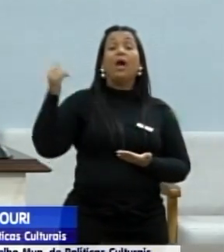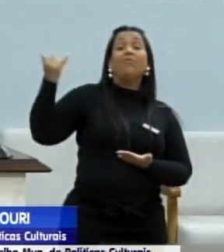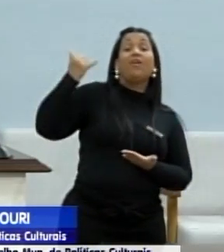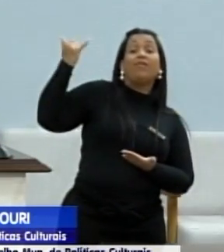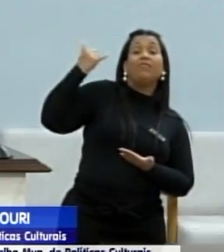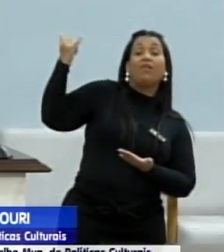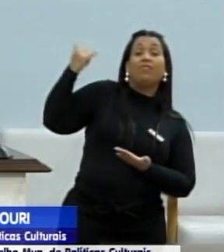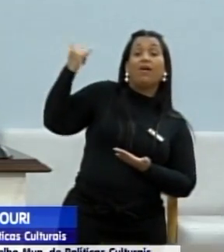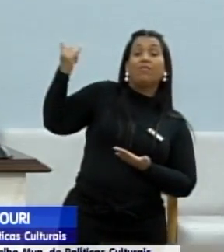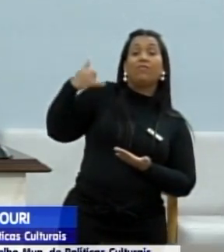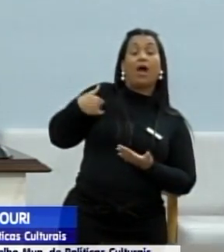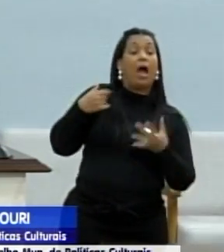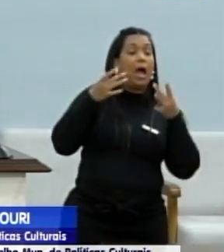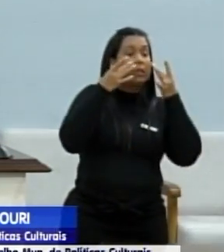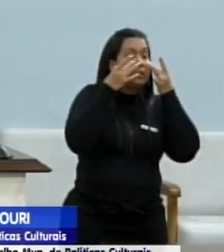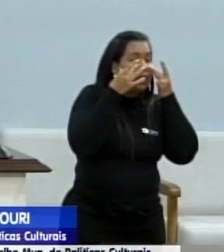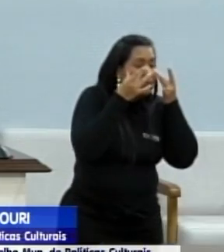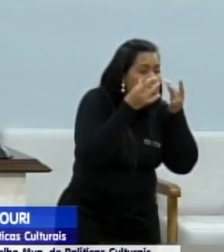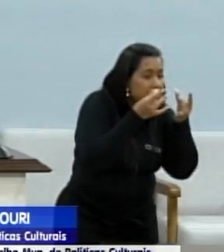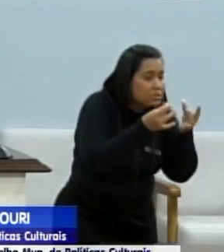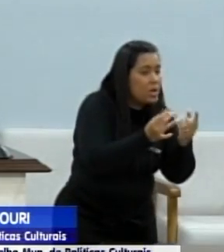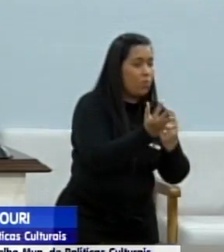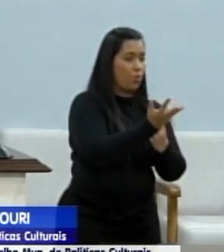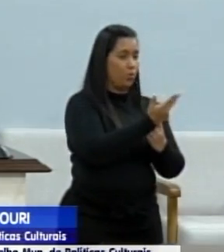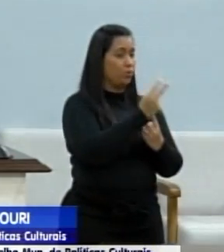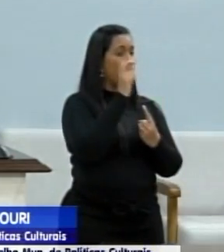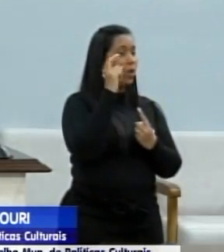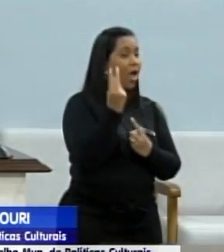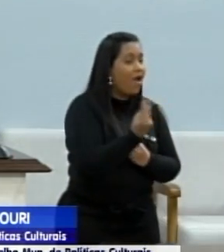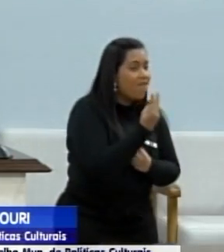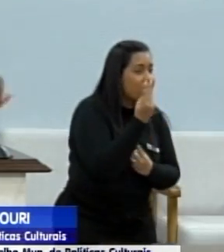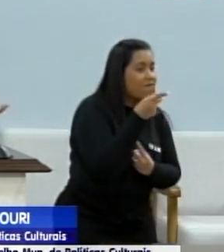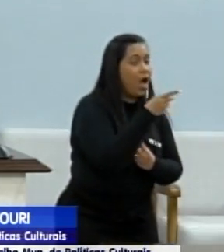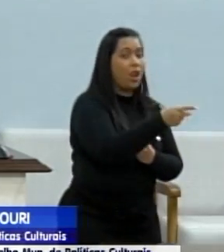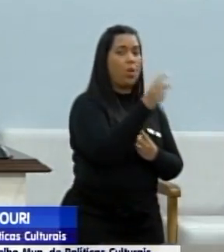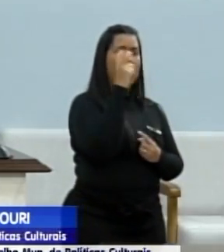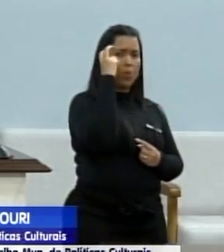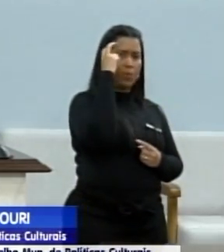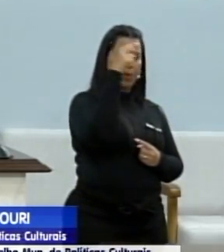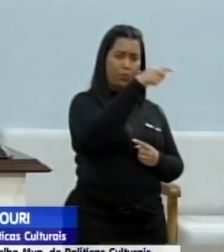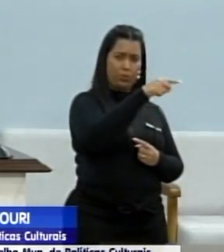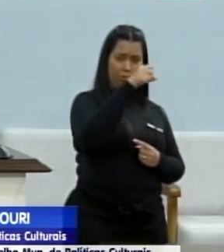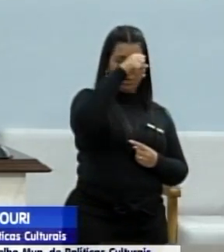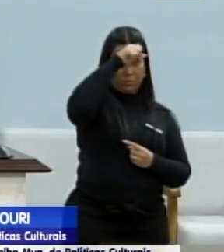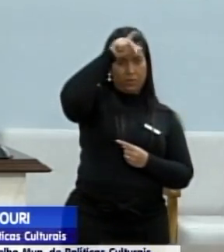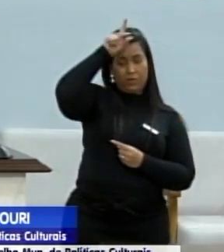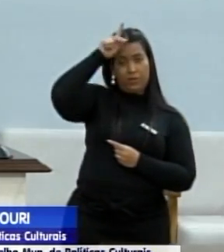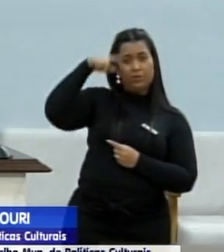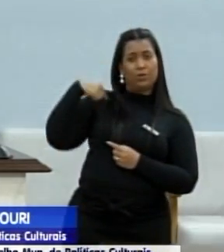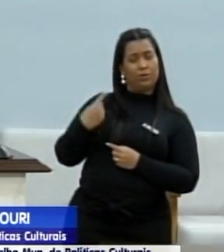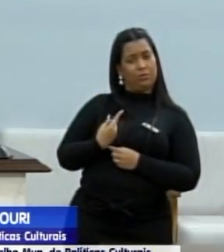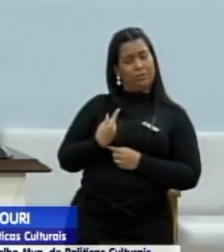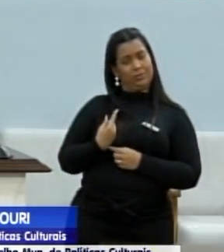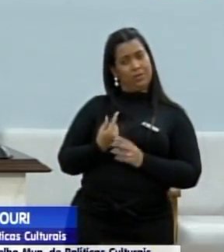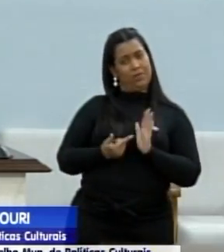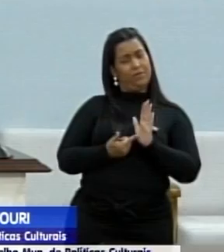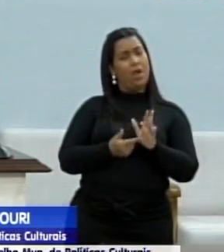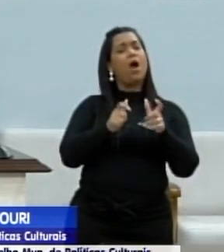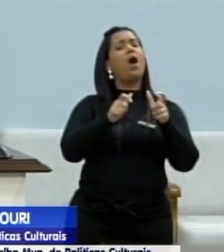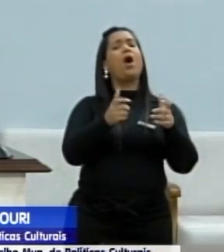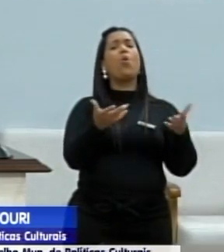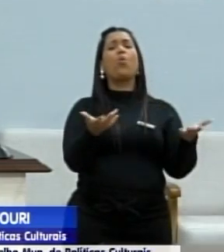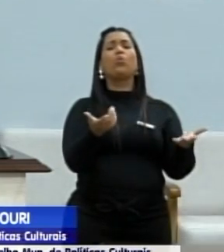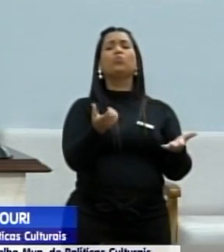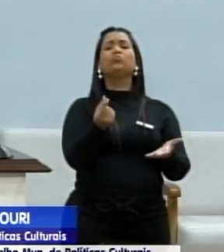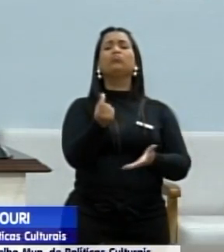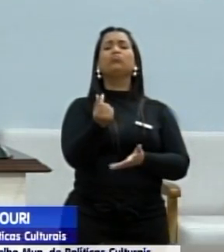uma atenção para a cultura, que tem um valor para a cultura, quando o executivo diz isso, a gente reflete. Aonde está esse